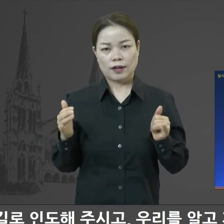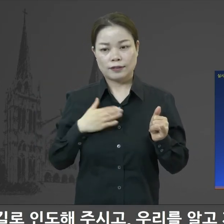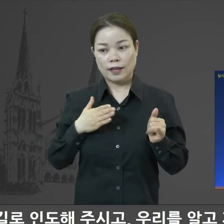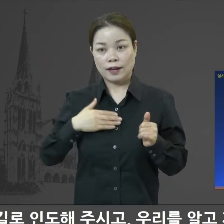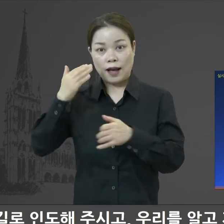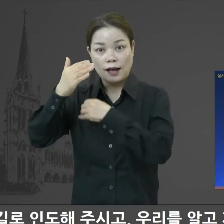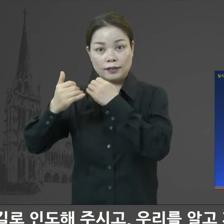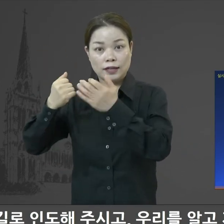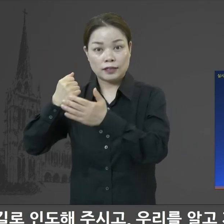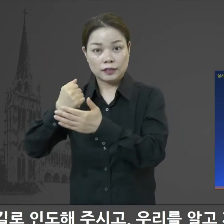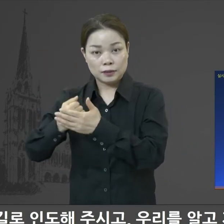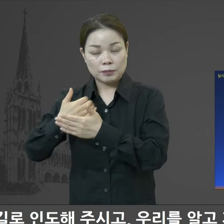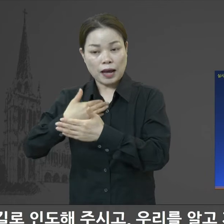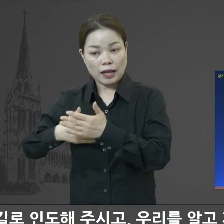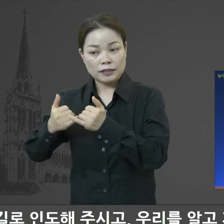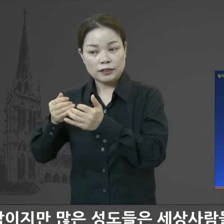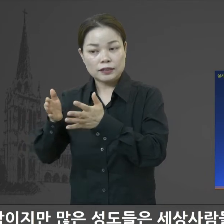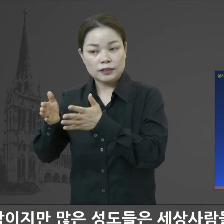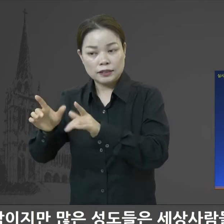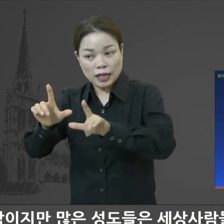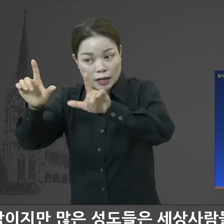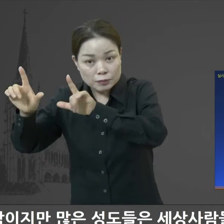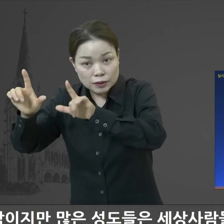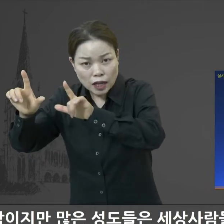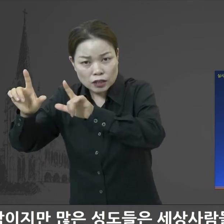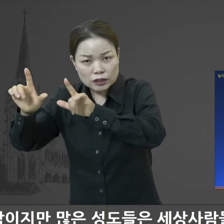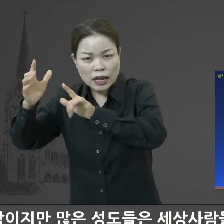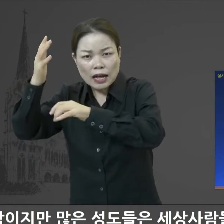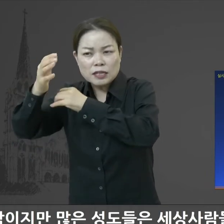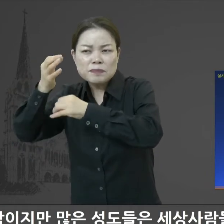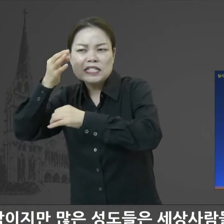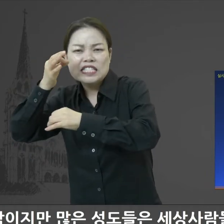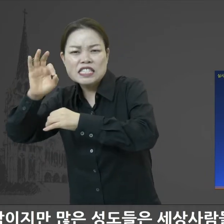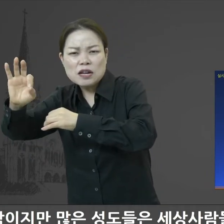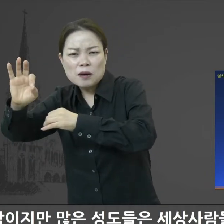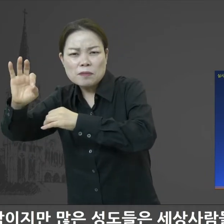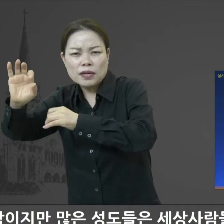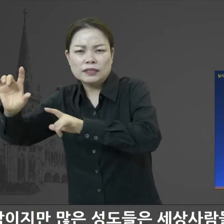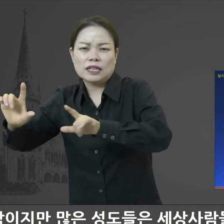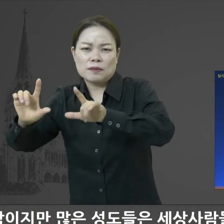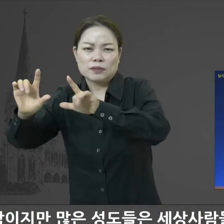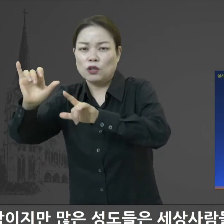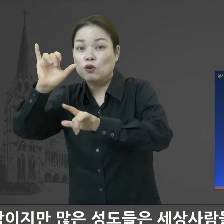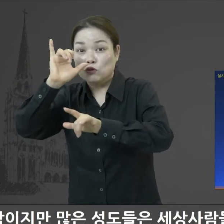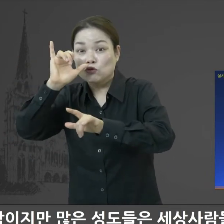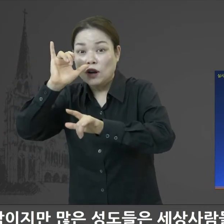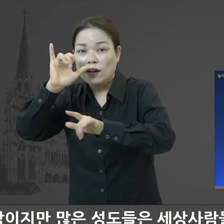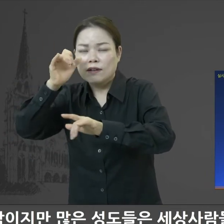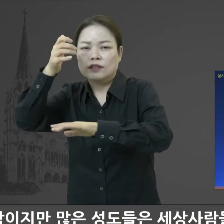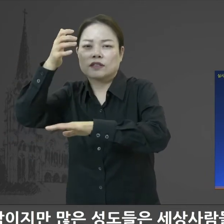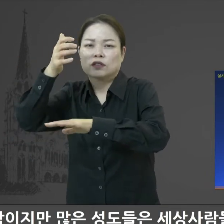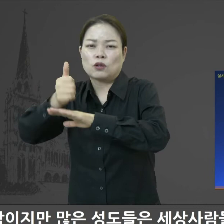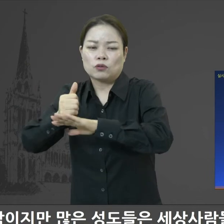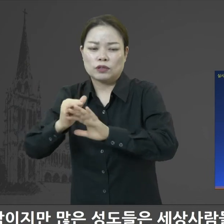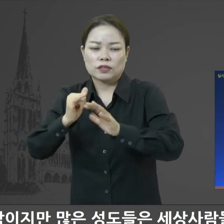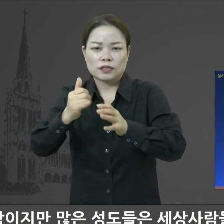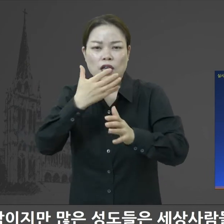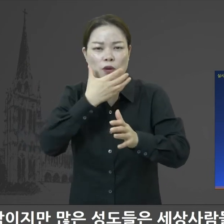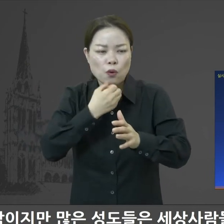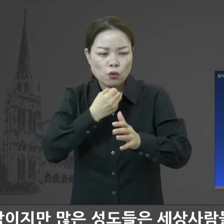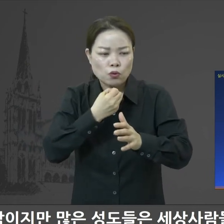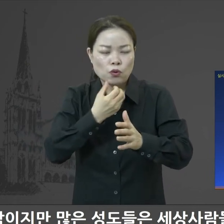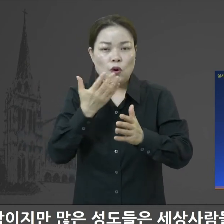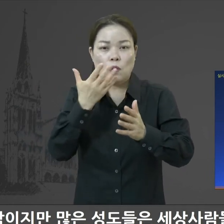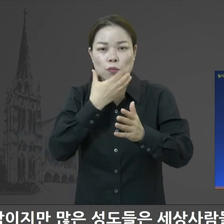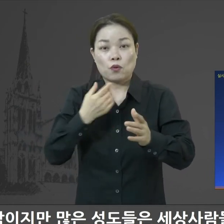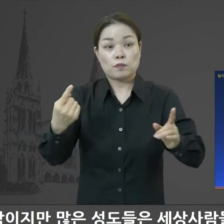하나님이 아시는 길을 걷는 자이구나, 내가 하나님이 인정하시는 그 믿음의 길을 걷는 자이구나, 내가 결코 세상의 그 복과 이 복을